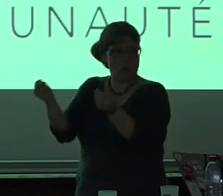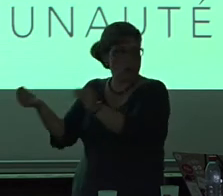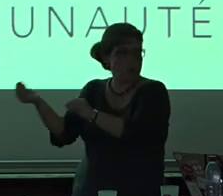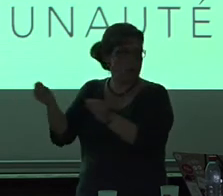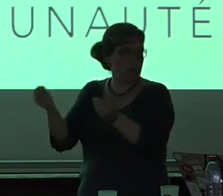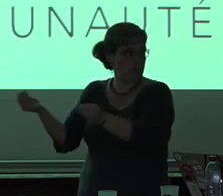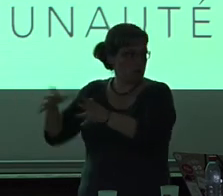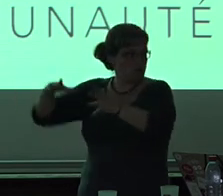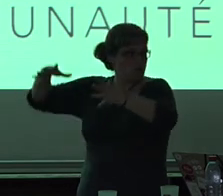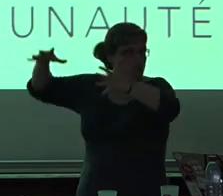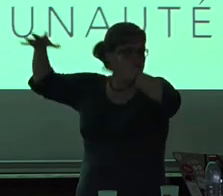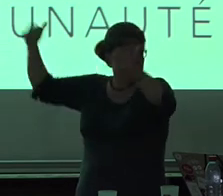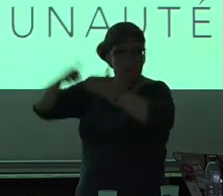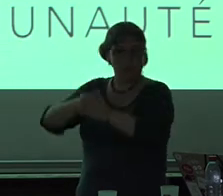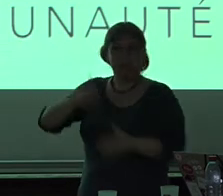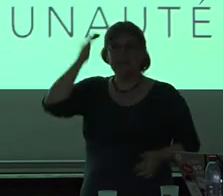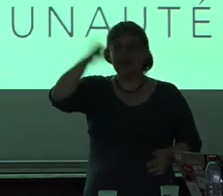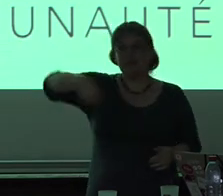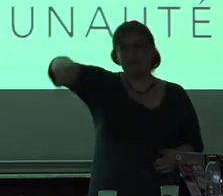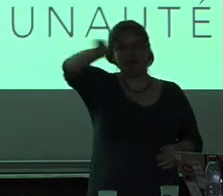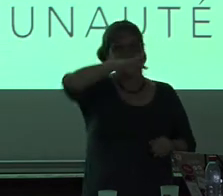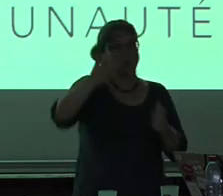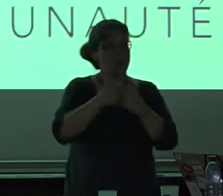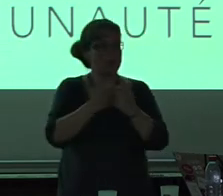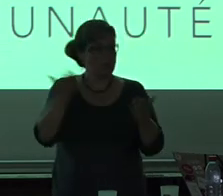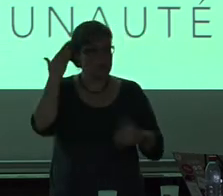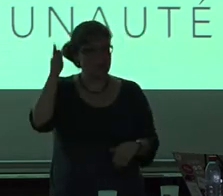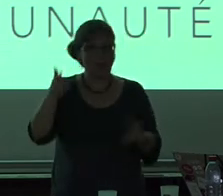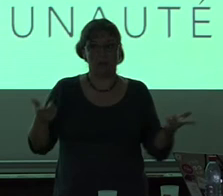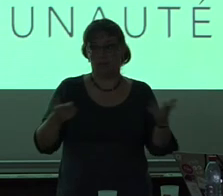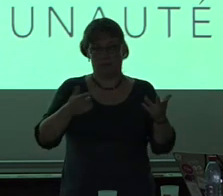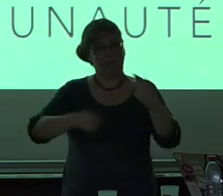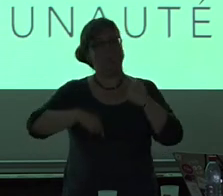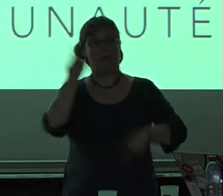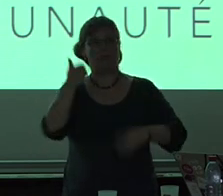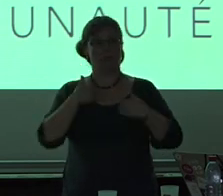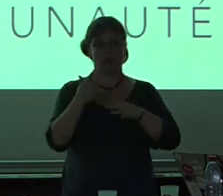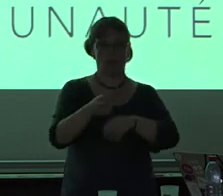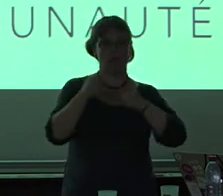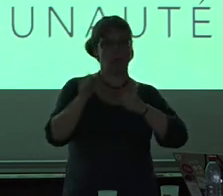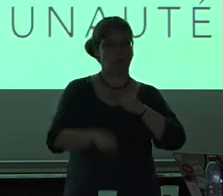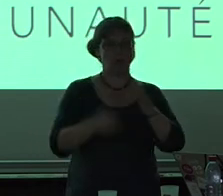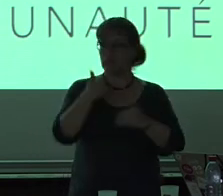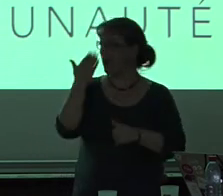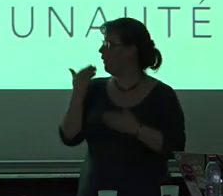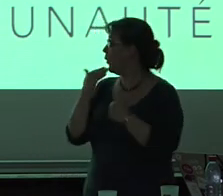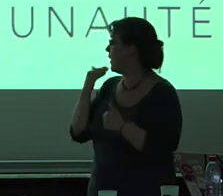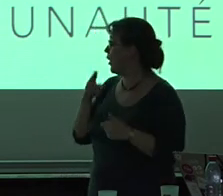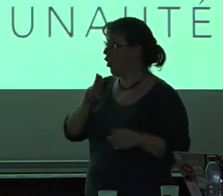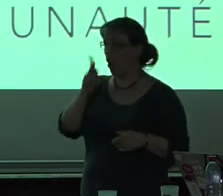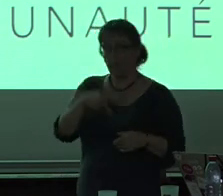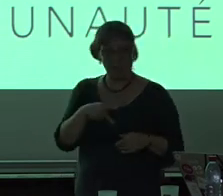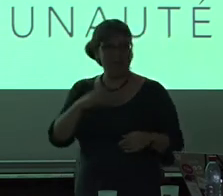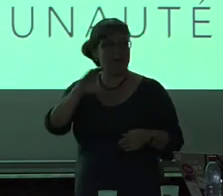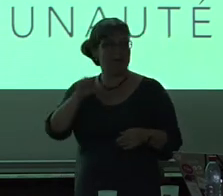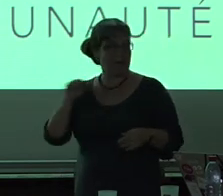recruteur, ça vous permet d'être sûr qu'il y a des personnes dans cette communauté que vous pourrez recruter. D'ailleurs, je ne sais pas si vous connaissez Upcase, mais Upcase a fait ça. Ils